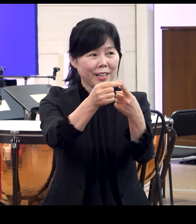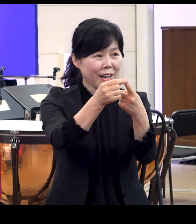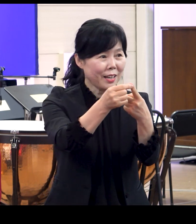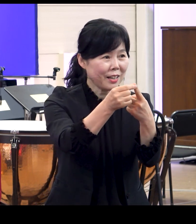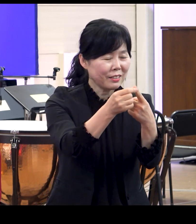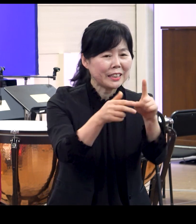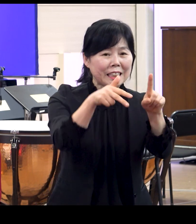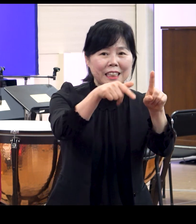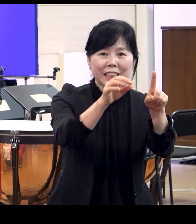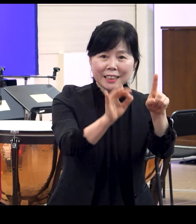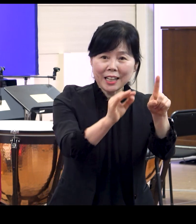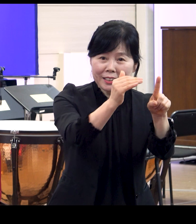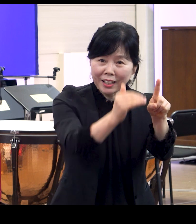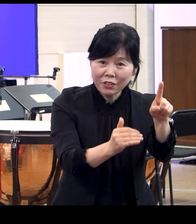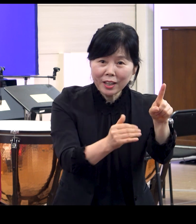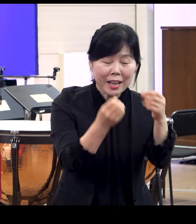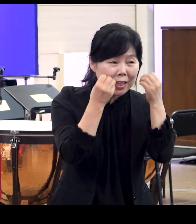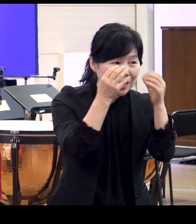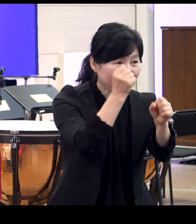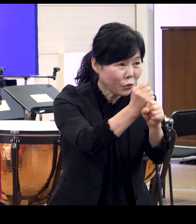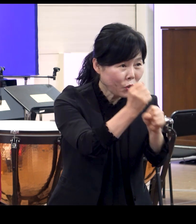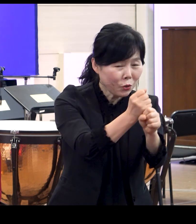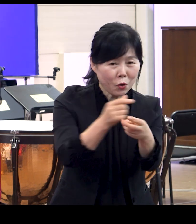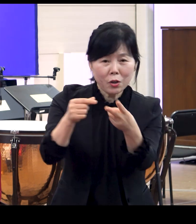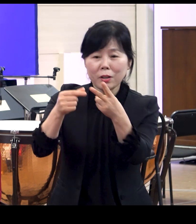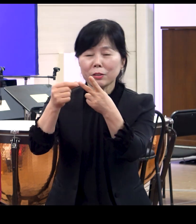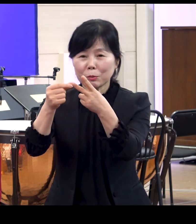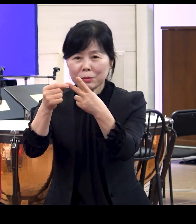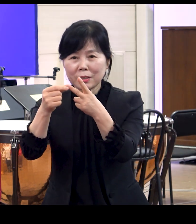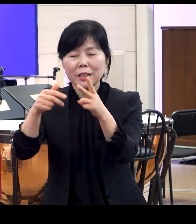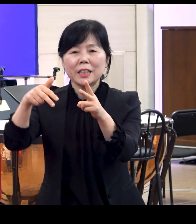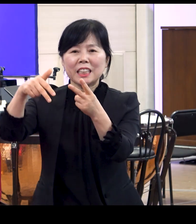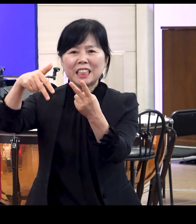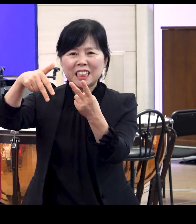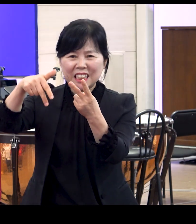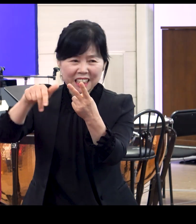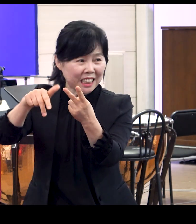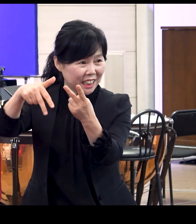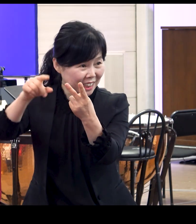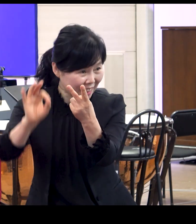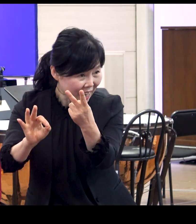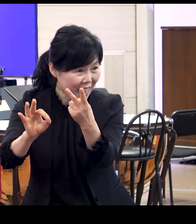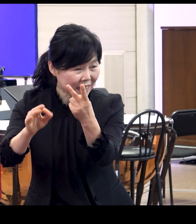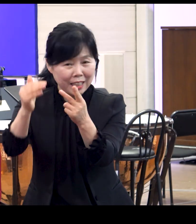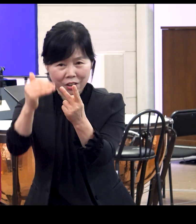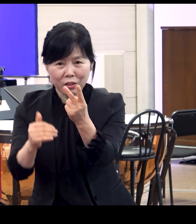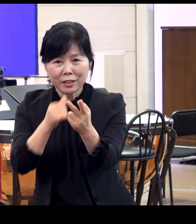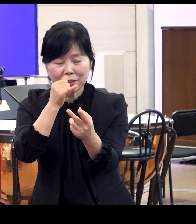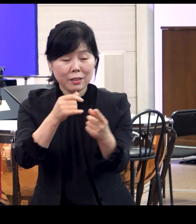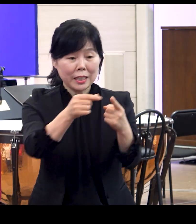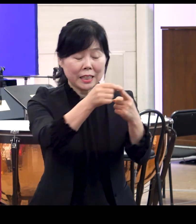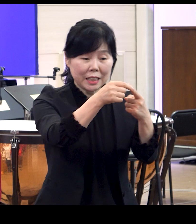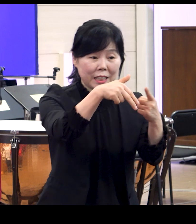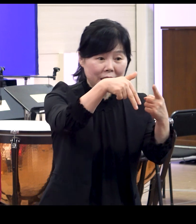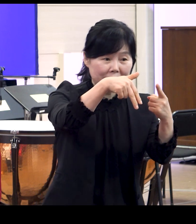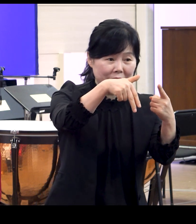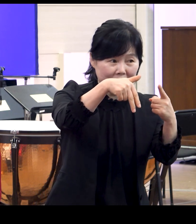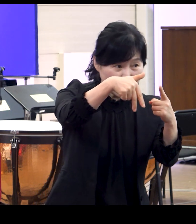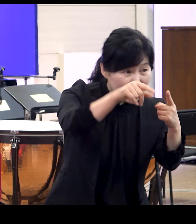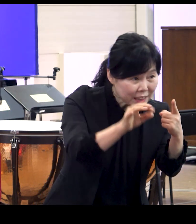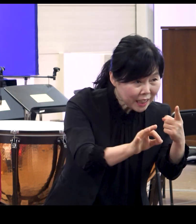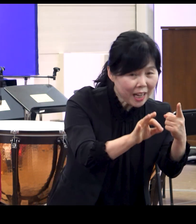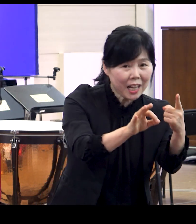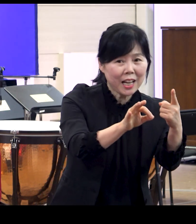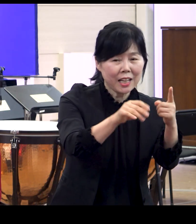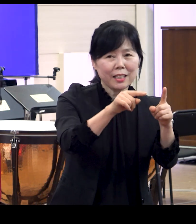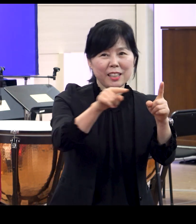1장에 나오고 있고 또 하나는 2장에 나오고 있습니다. 정확히 얘기하면 1장 1절부터